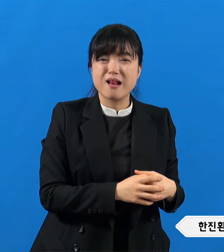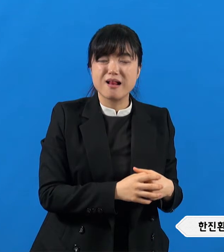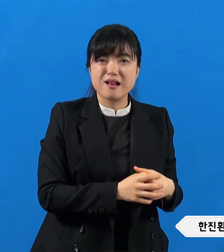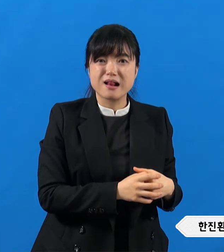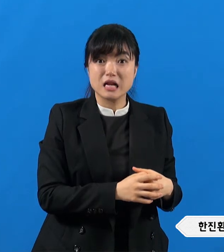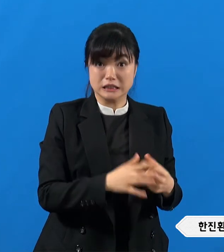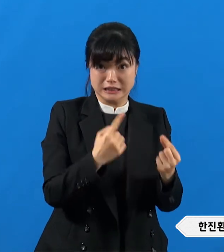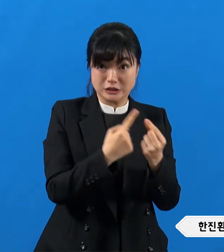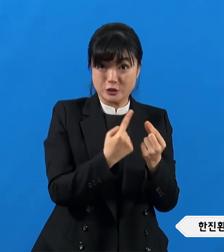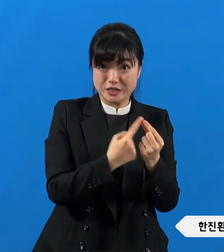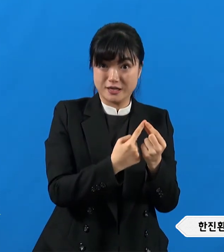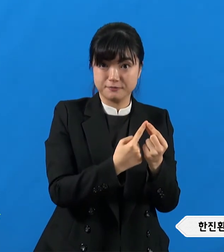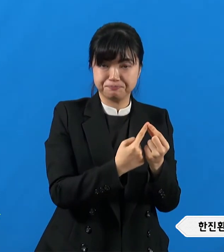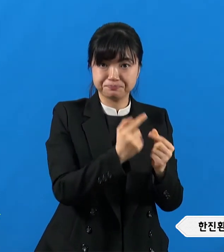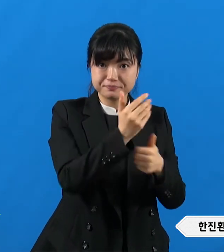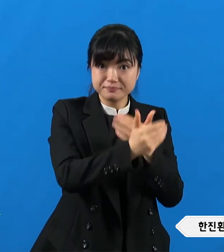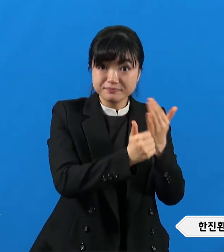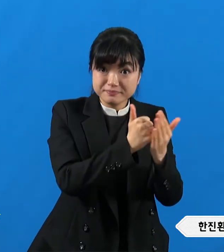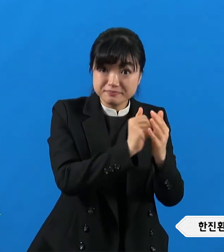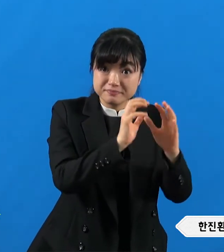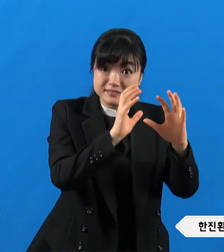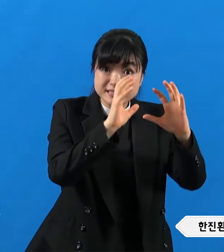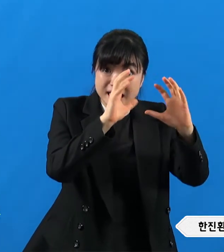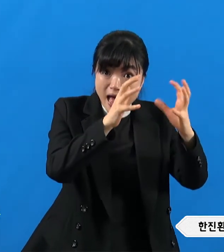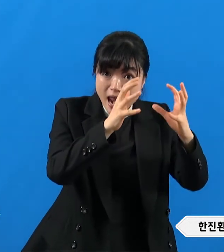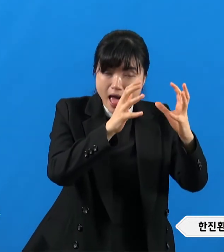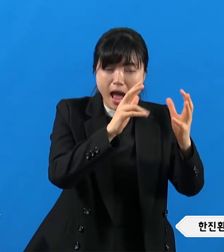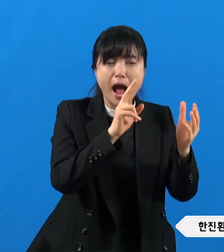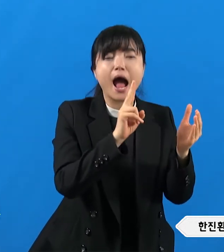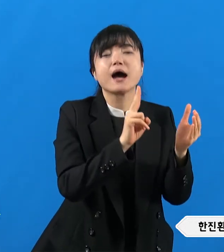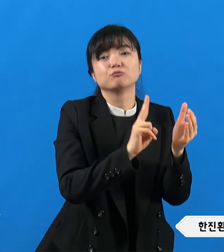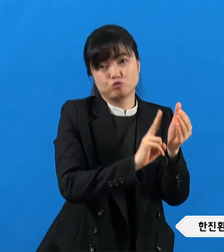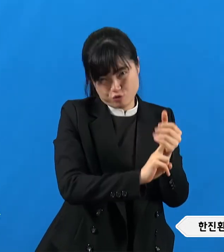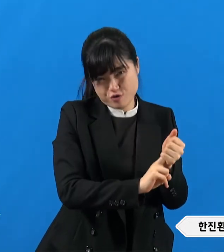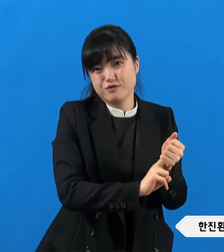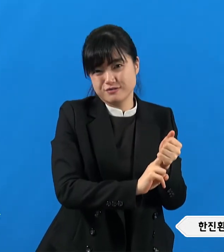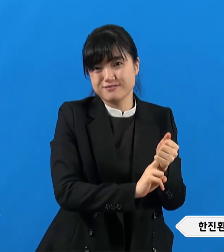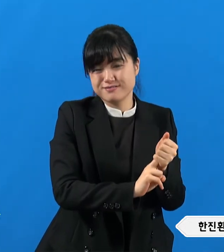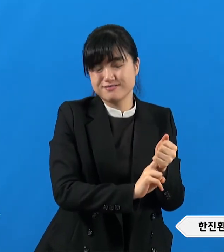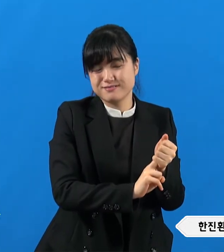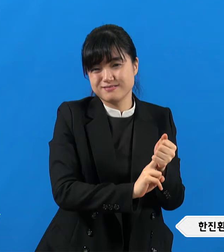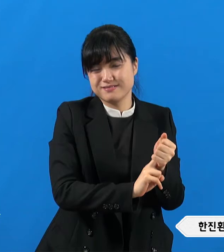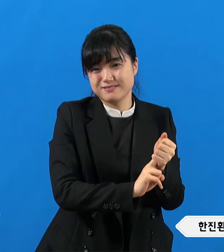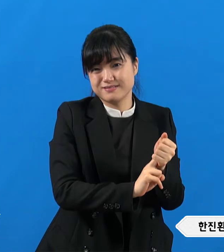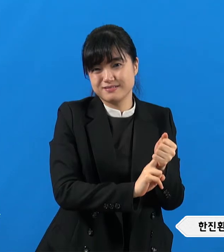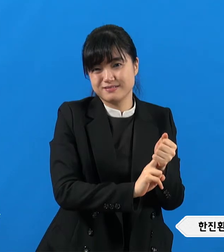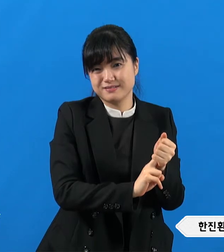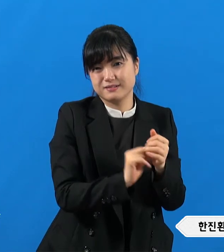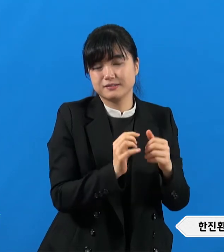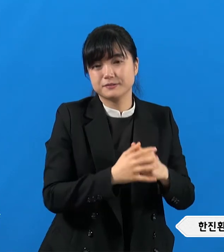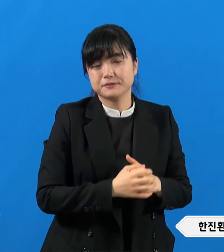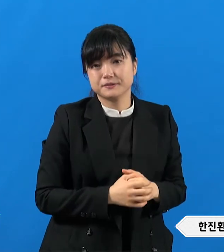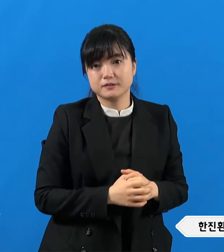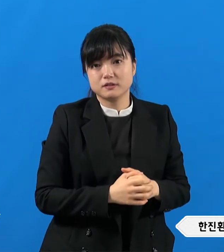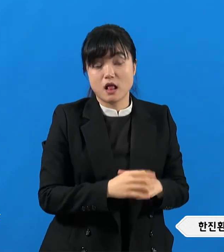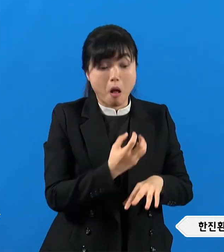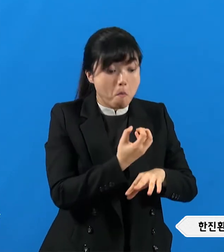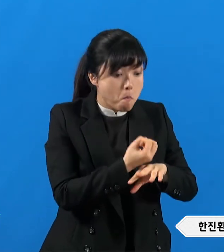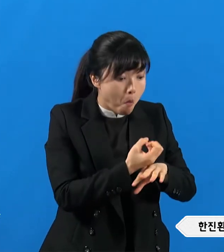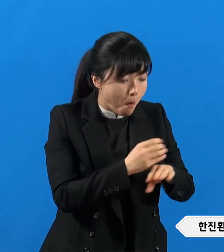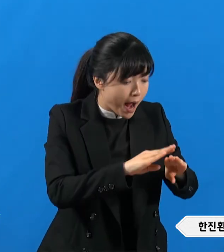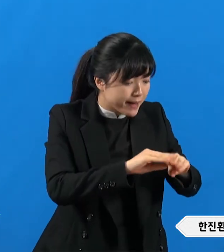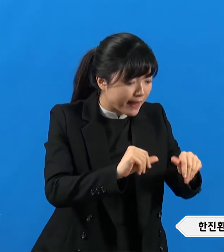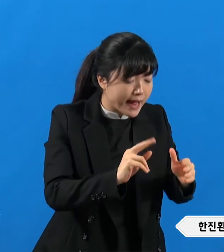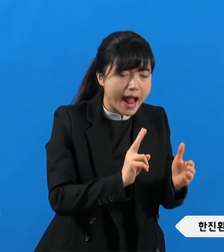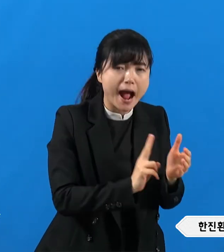첫 번째로는 하나님의 나라는 감추어져 있다 하는 것입니다. 보화가 땅속에